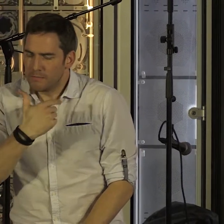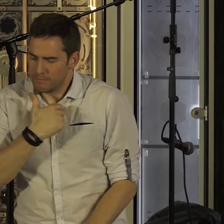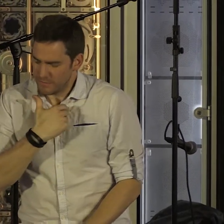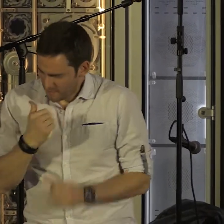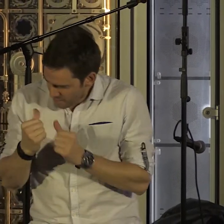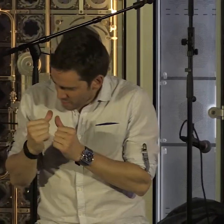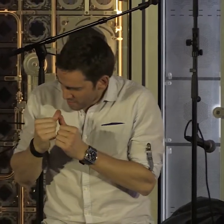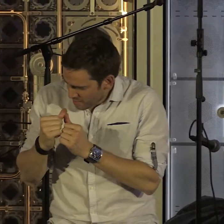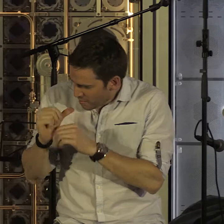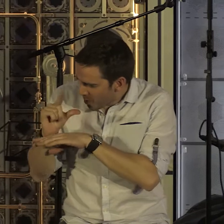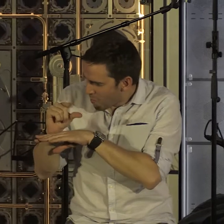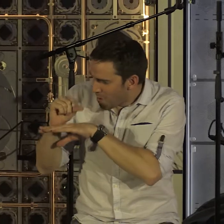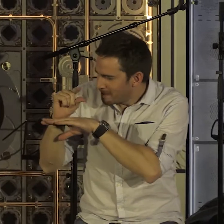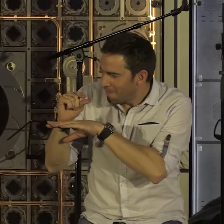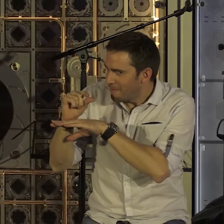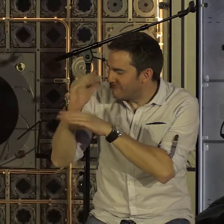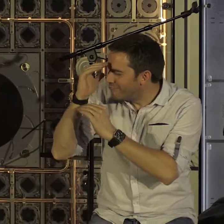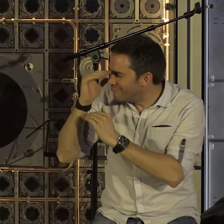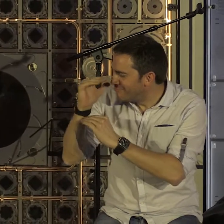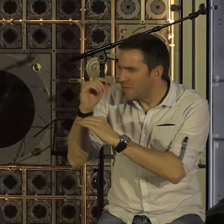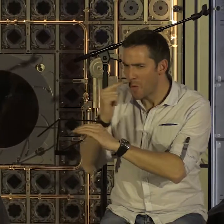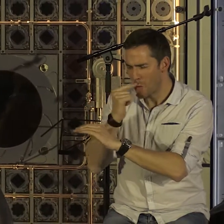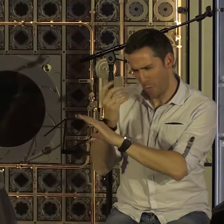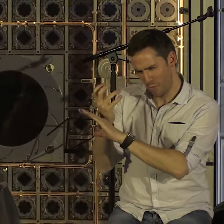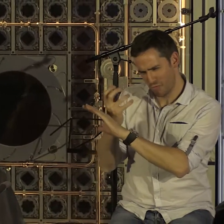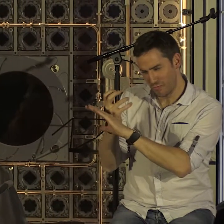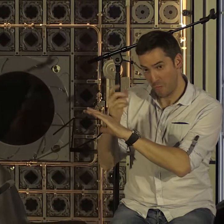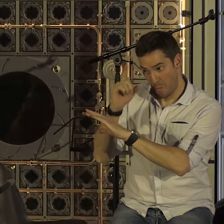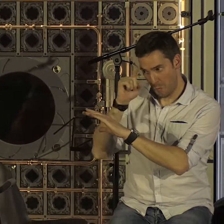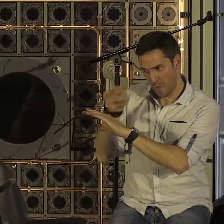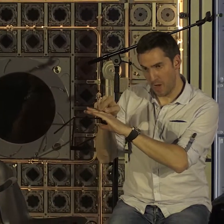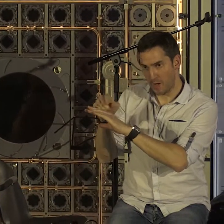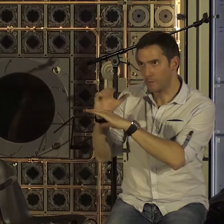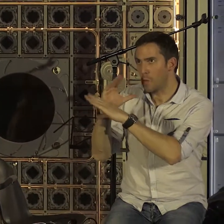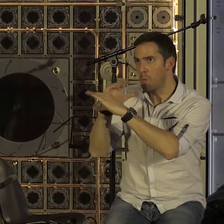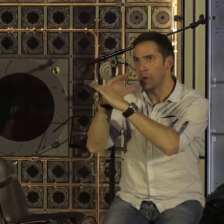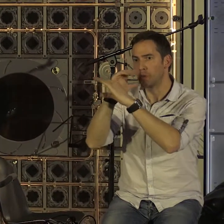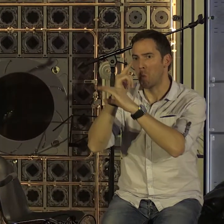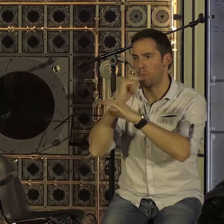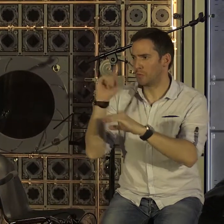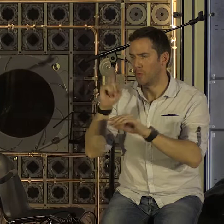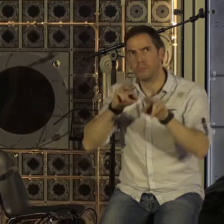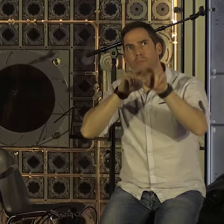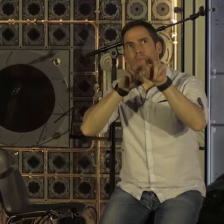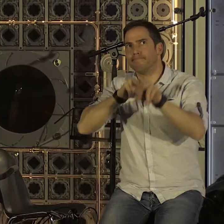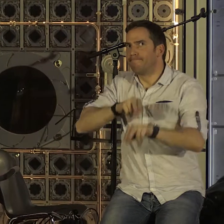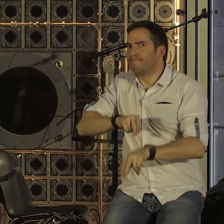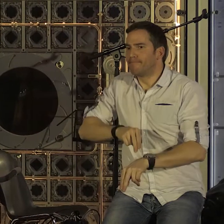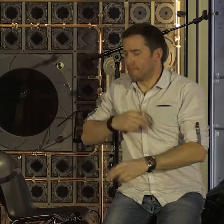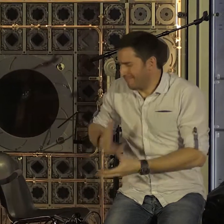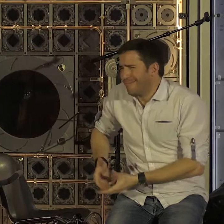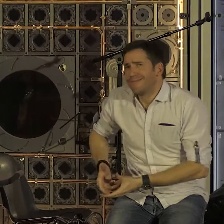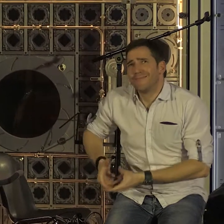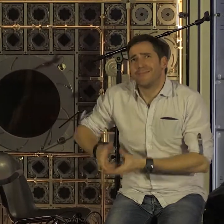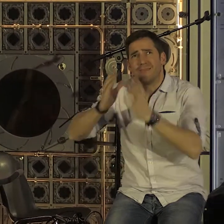une tourterelle vermelles car personne ne tire sur le messager rouge je lance aux galères la